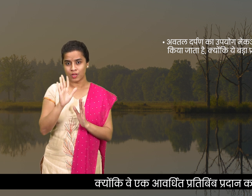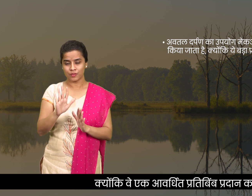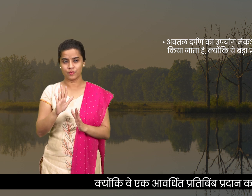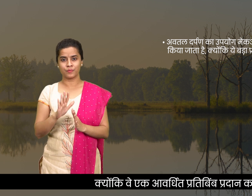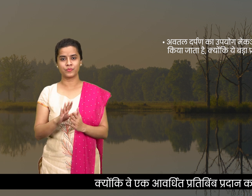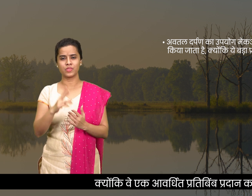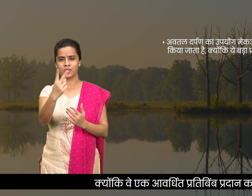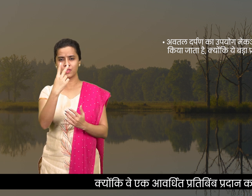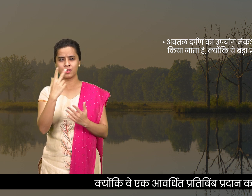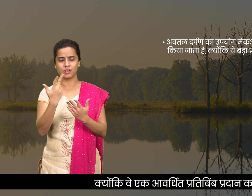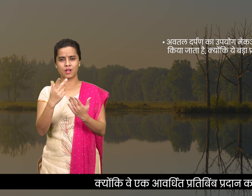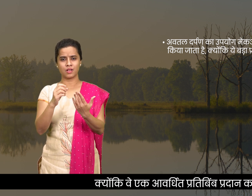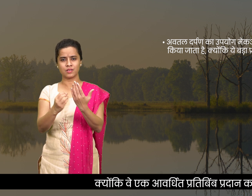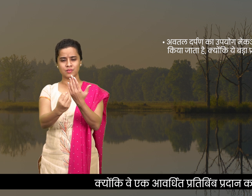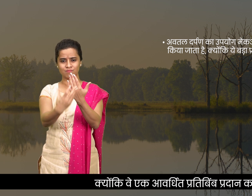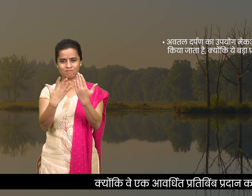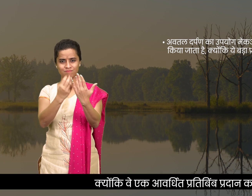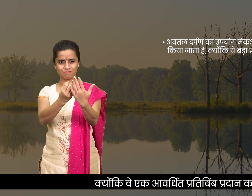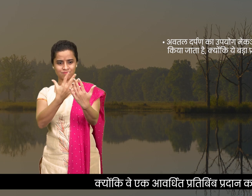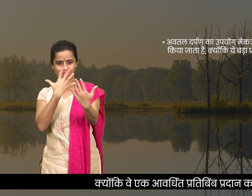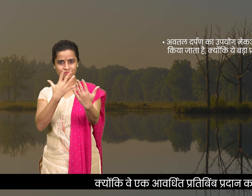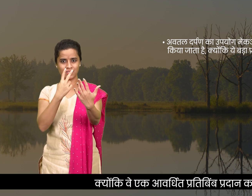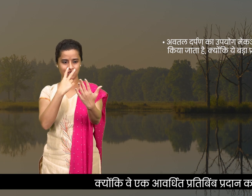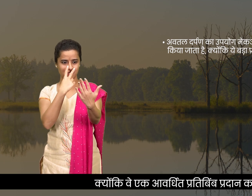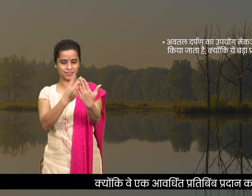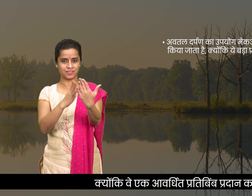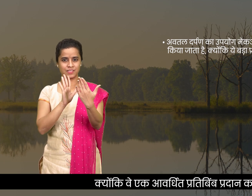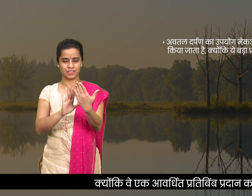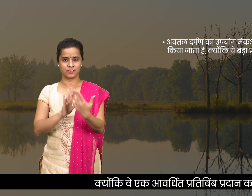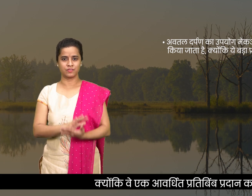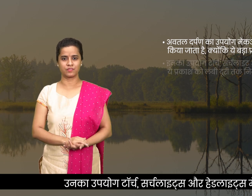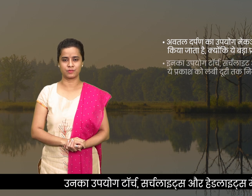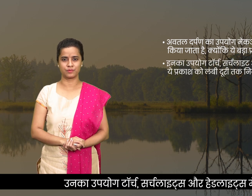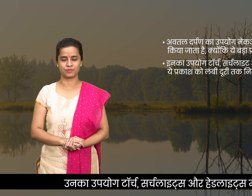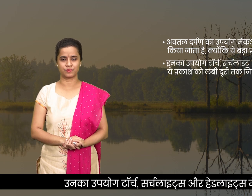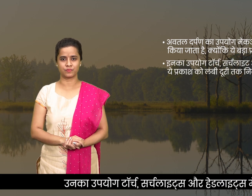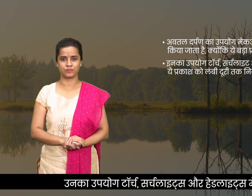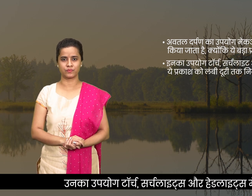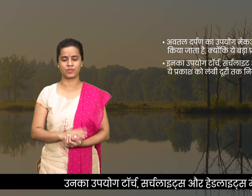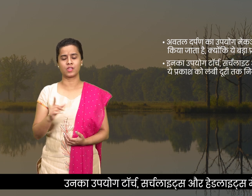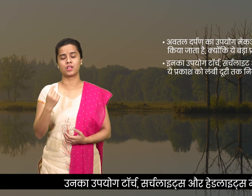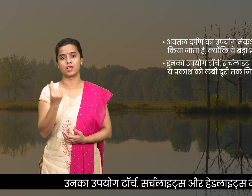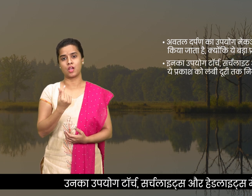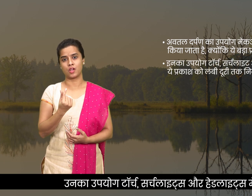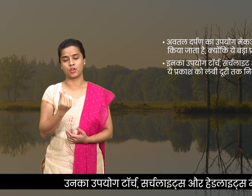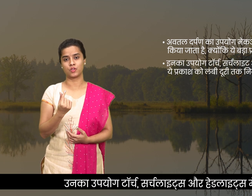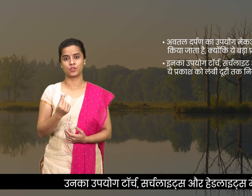क्योंकि वे एक अवधित प्रतिबिंब प्रदान करते हैं। उनका उपयोग